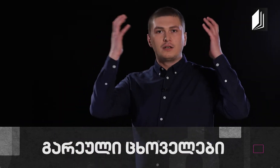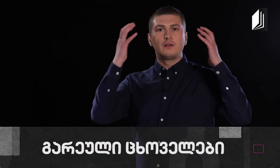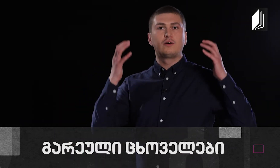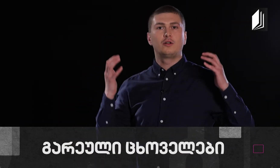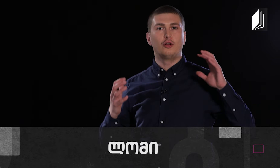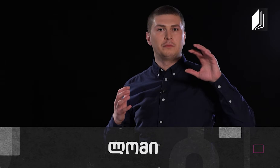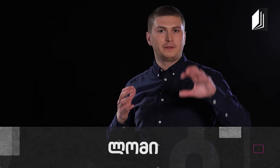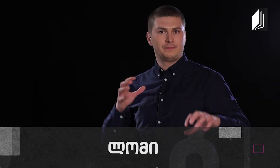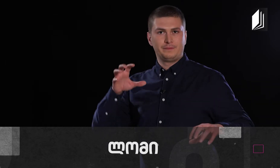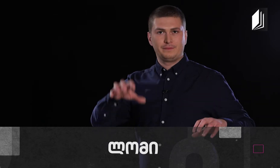ლომი.